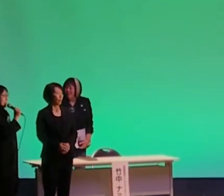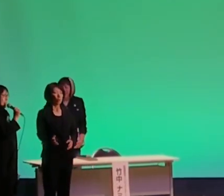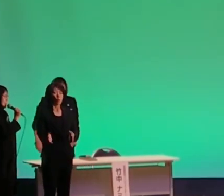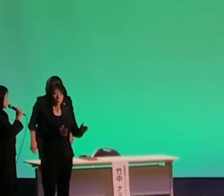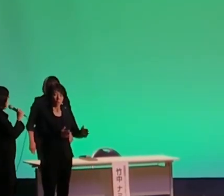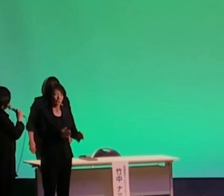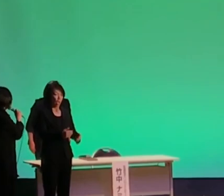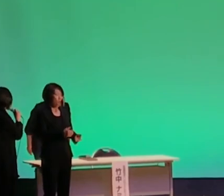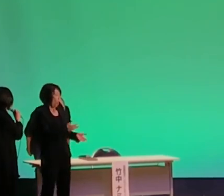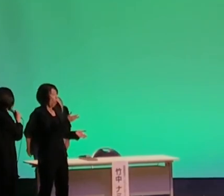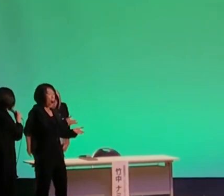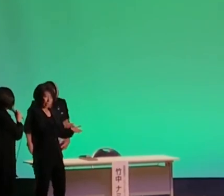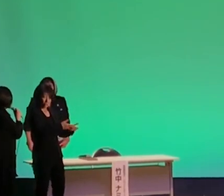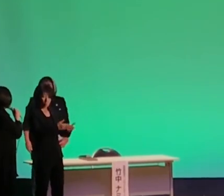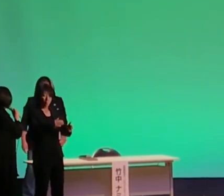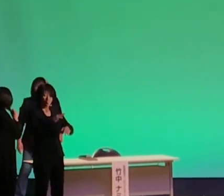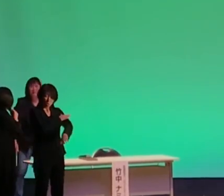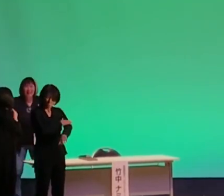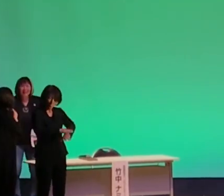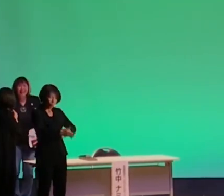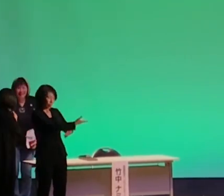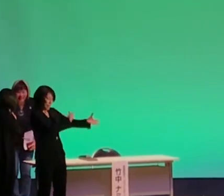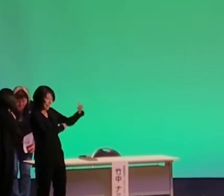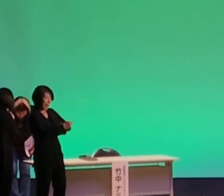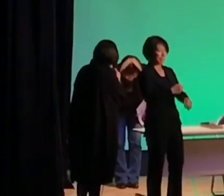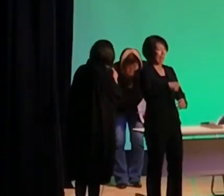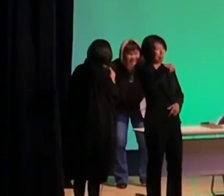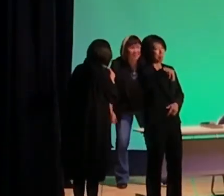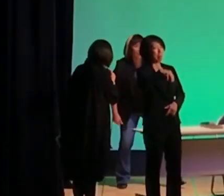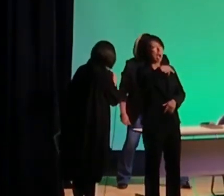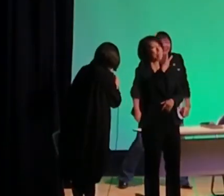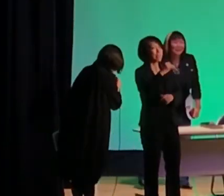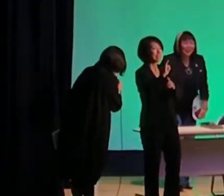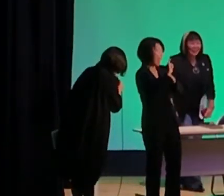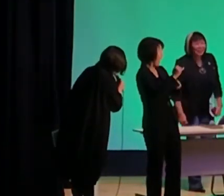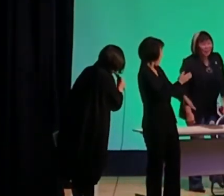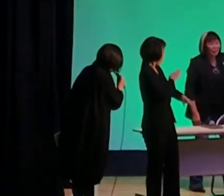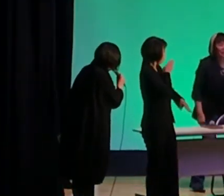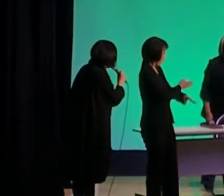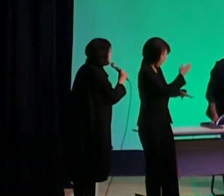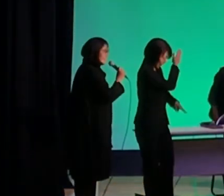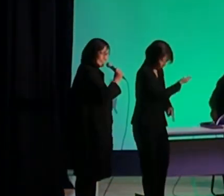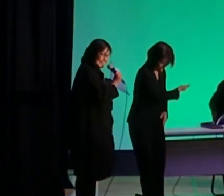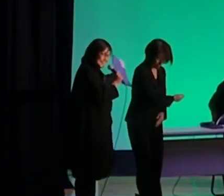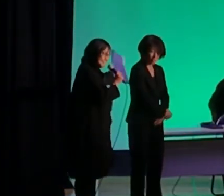そしてその話を見事にね、記念してくださる人並みで、本当にどうもありがとうございました。